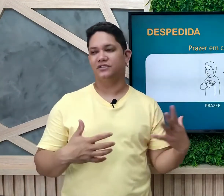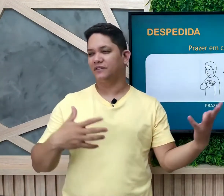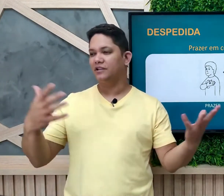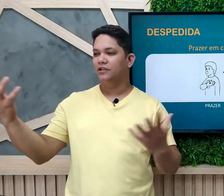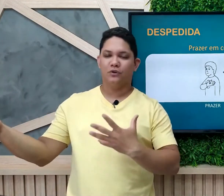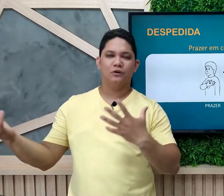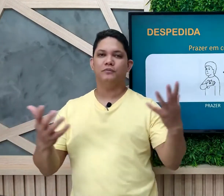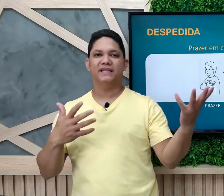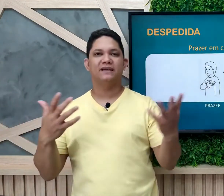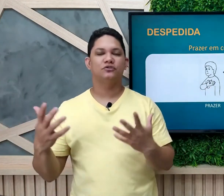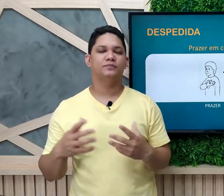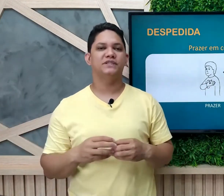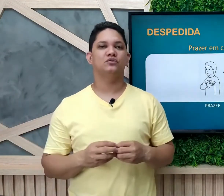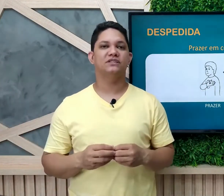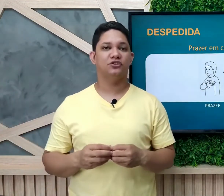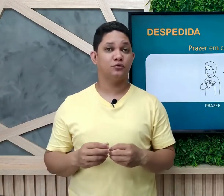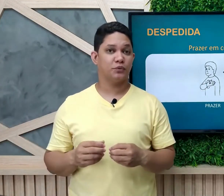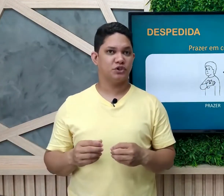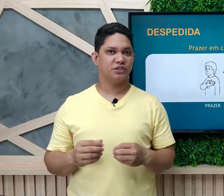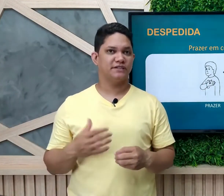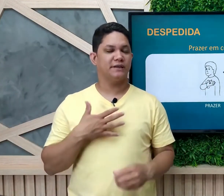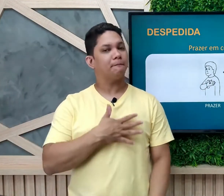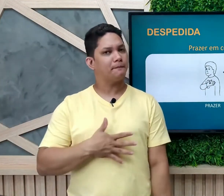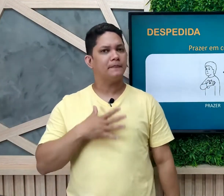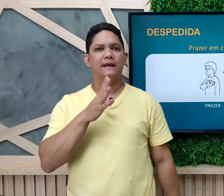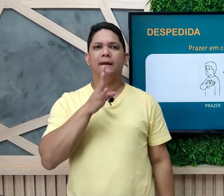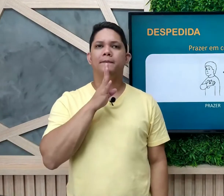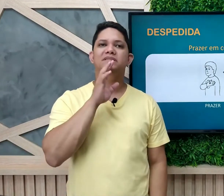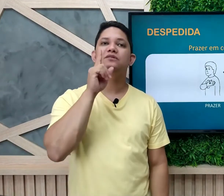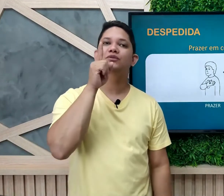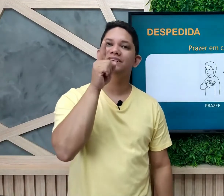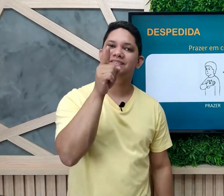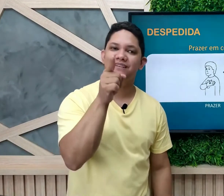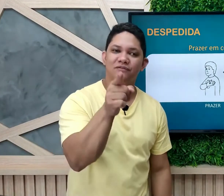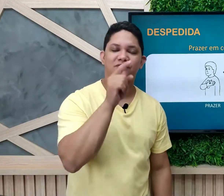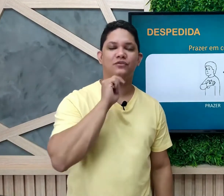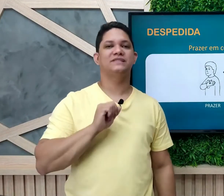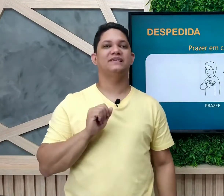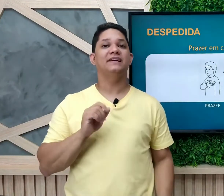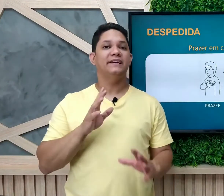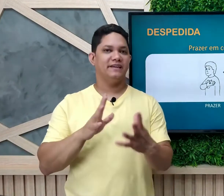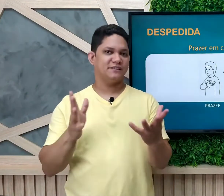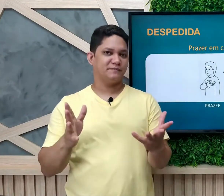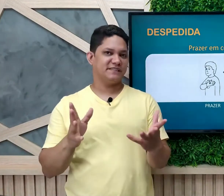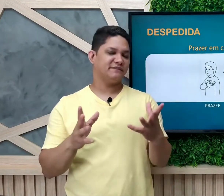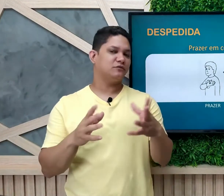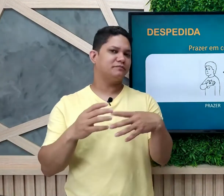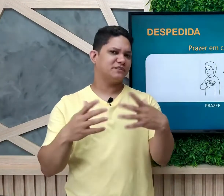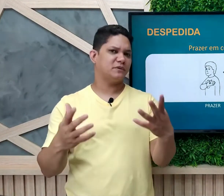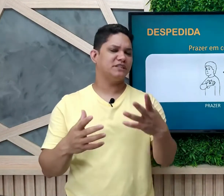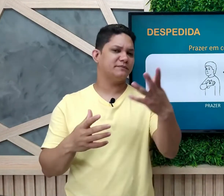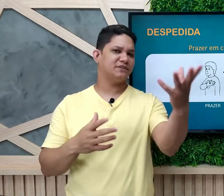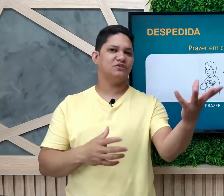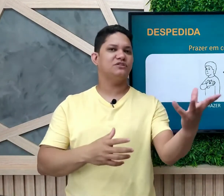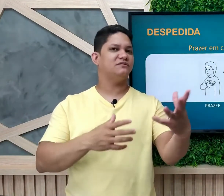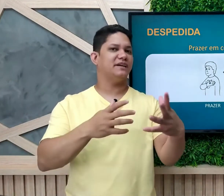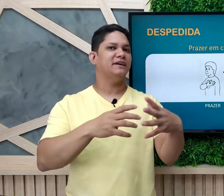tiver um aglomerado de pessoas, a gente pode dizer prazer em conhecer você em específico, principalmente se a pessoa estiver